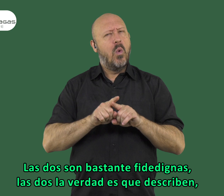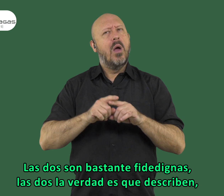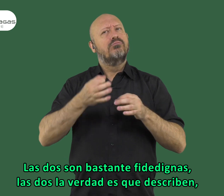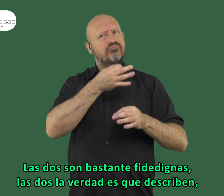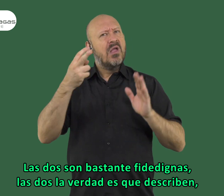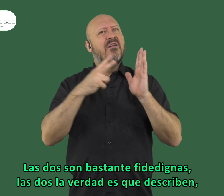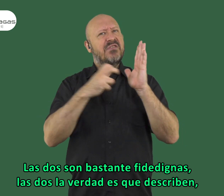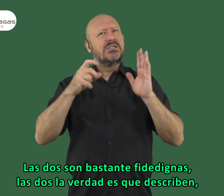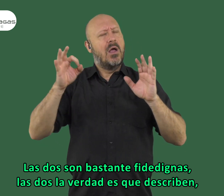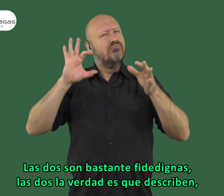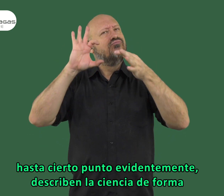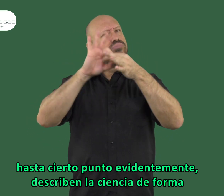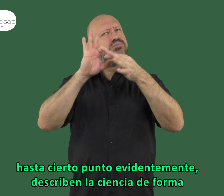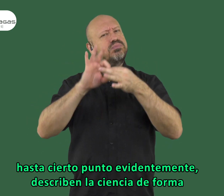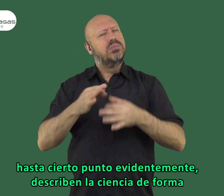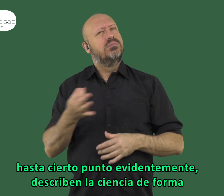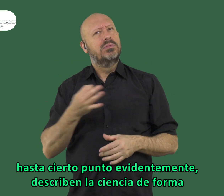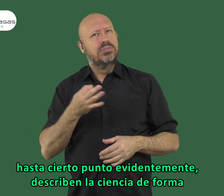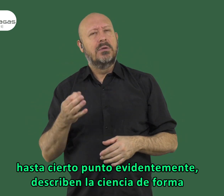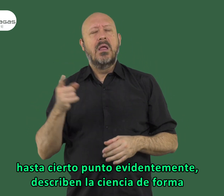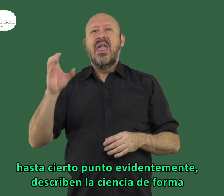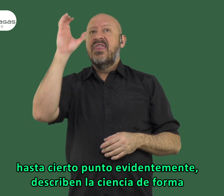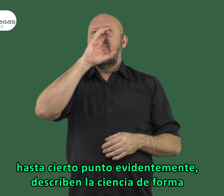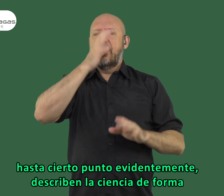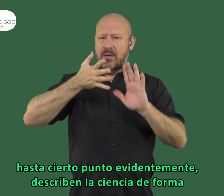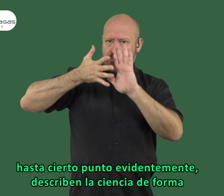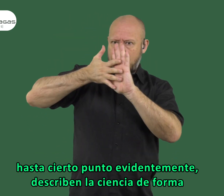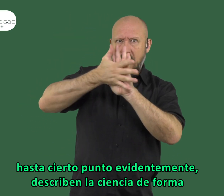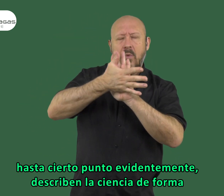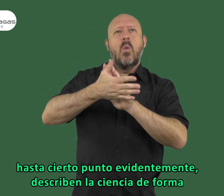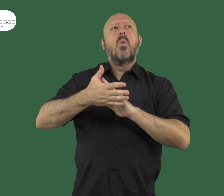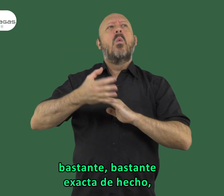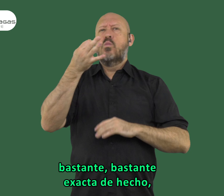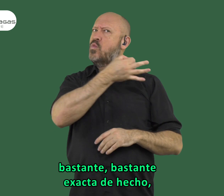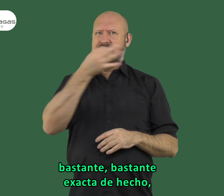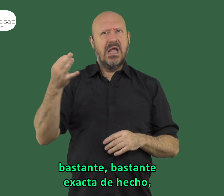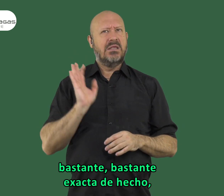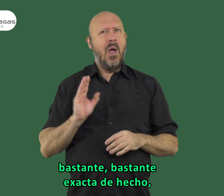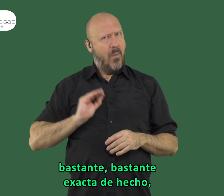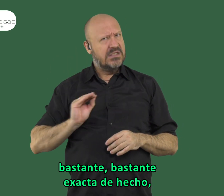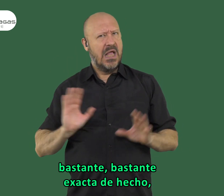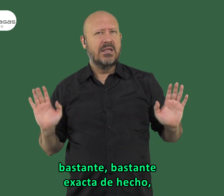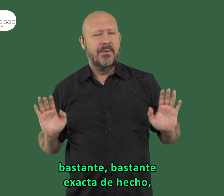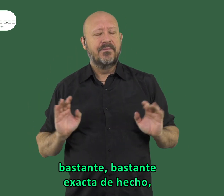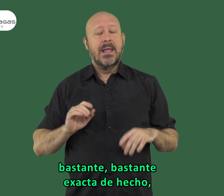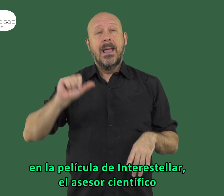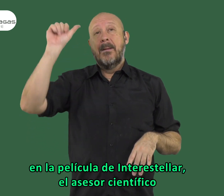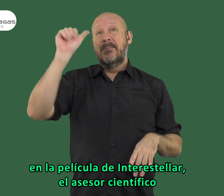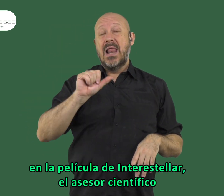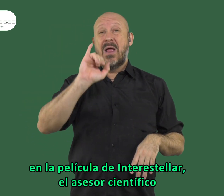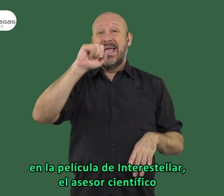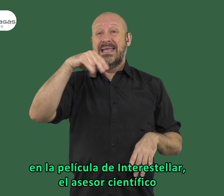verdad es que, bueno, describen, hasta cierto punto, evidentemente, describen la ciencia de forma bastante exacta. De hecho,